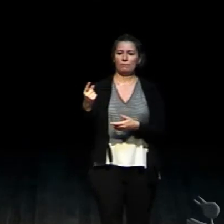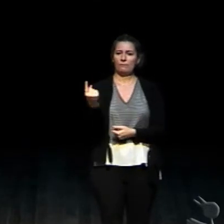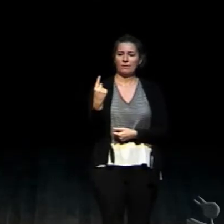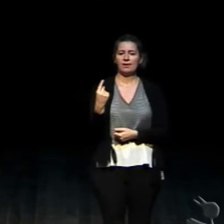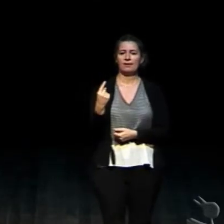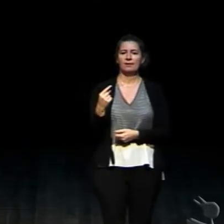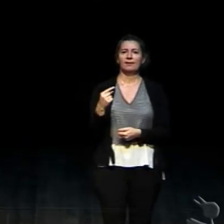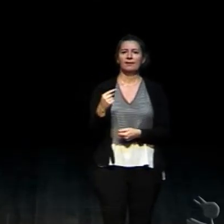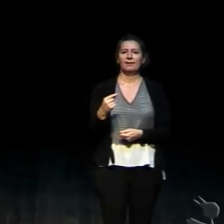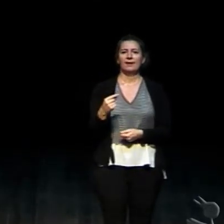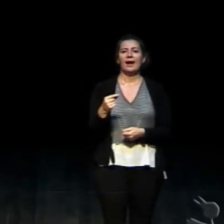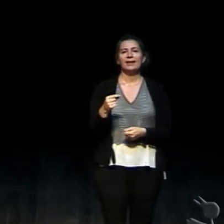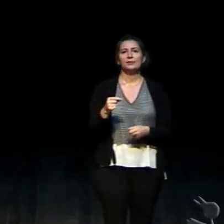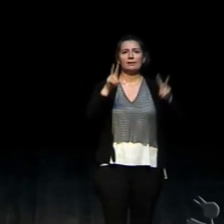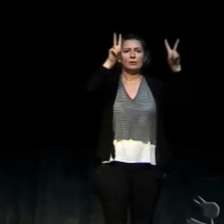não adianta nada. Então,